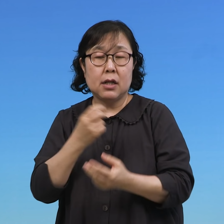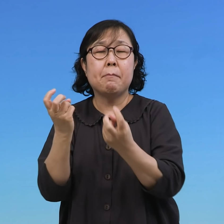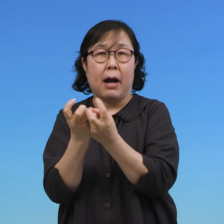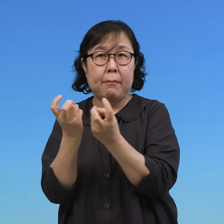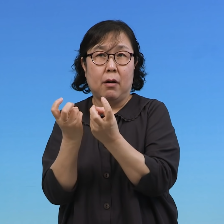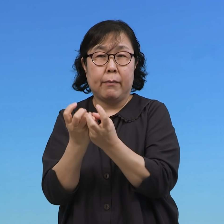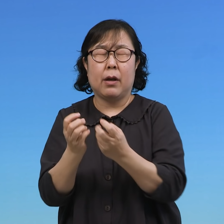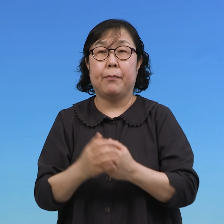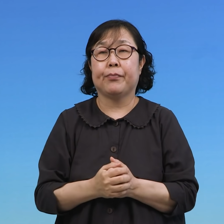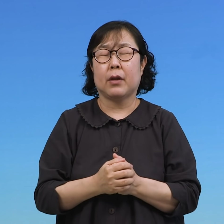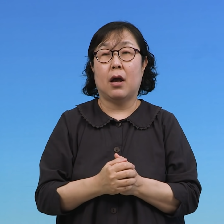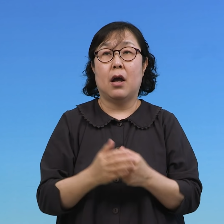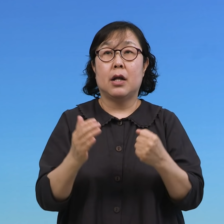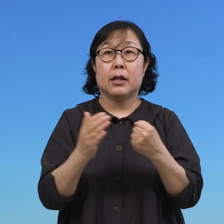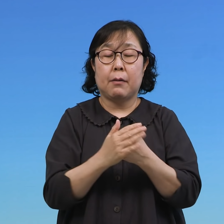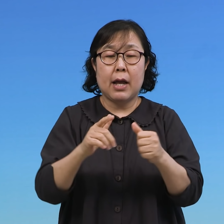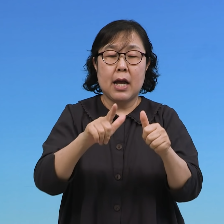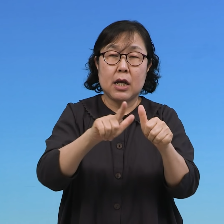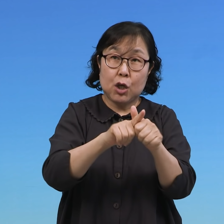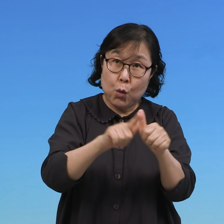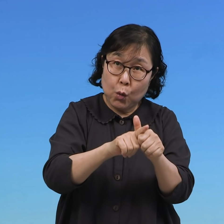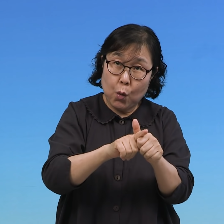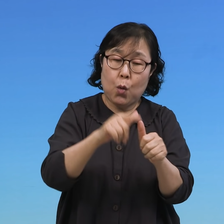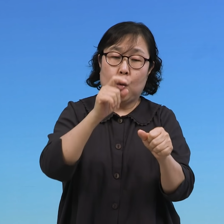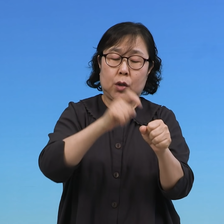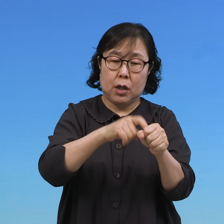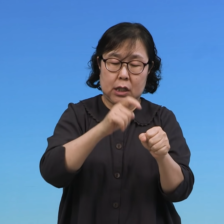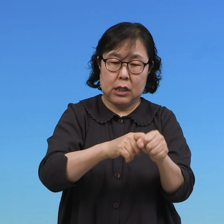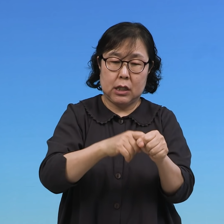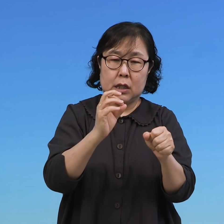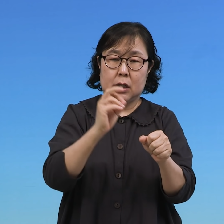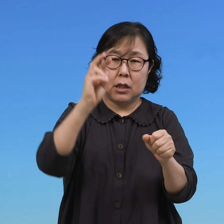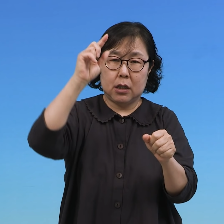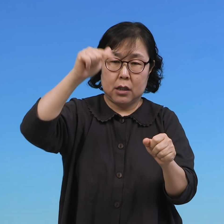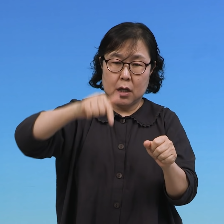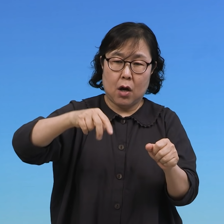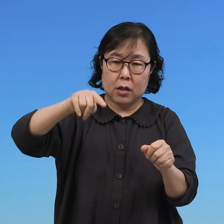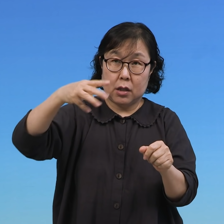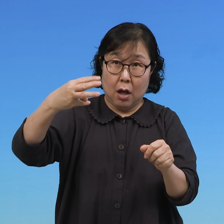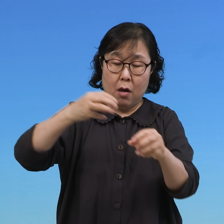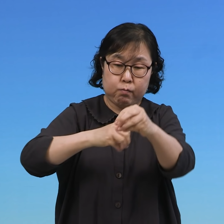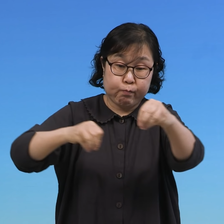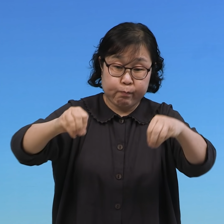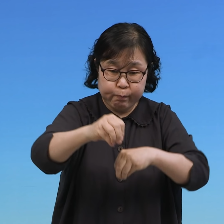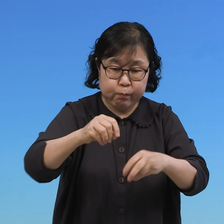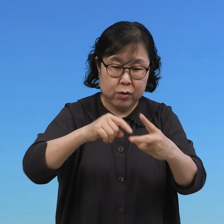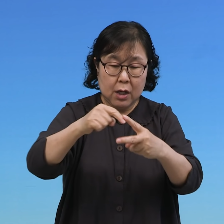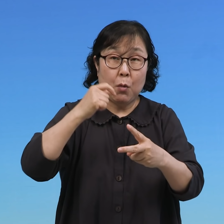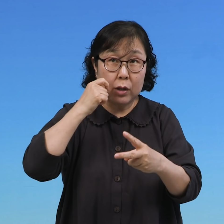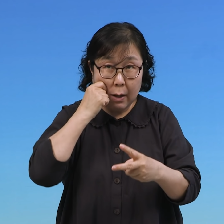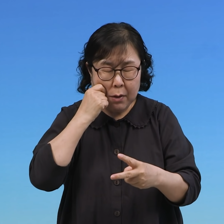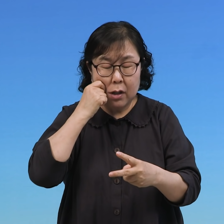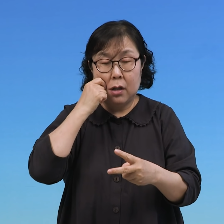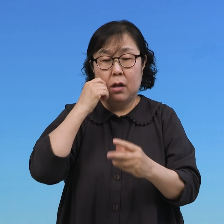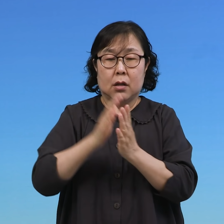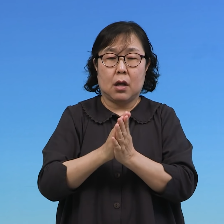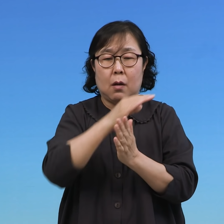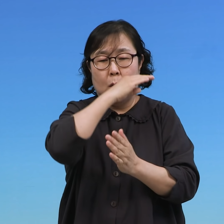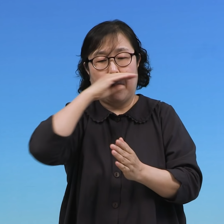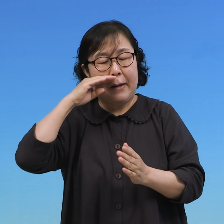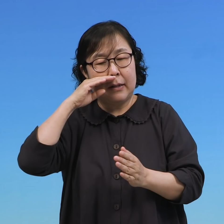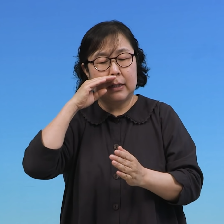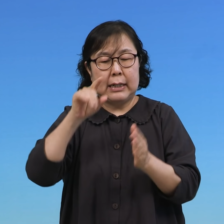그렇기 때문에 이 기독교적인 역설을 이해하지 못하고는 올바른 신앙생활을 영위하기가 어렵습니다.